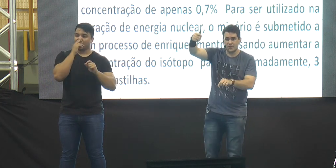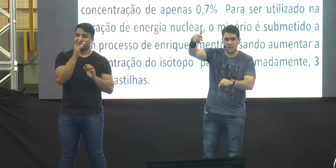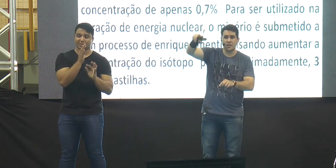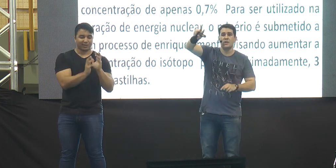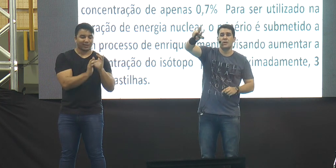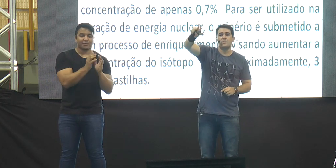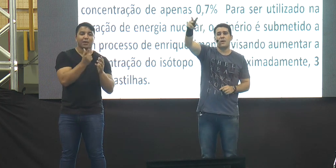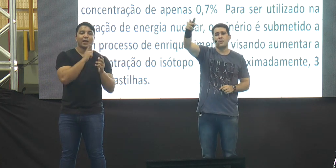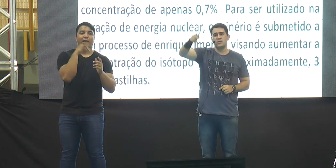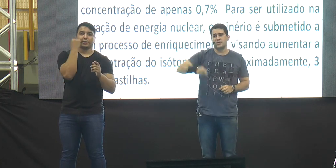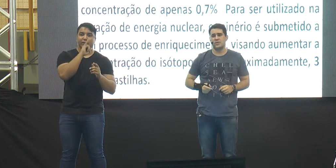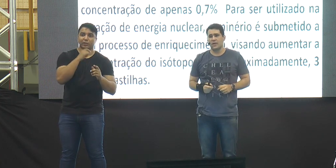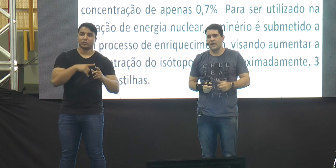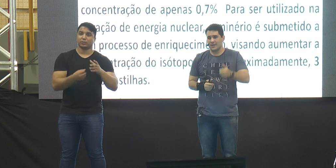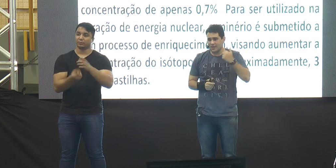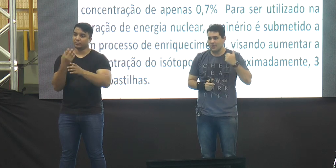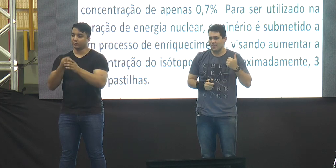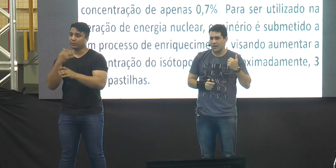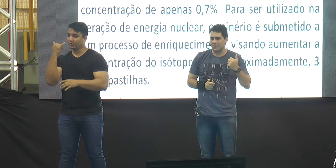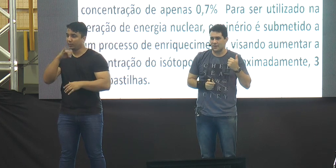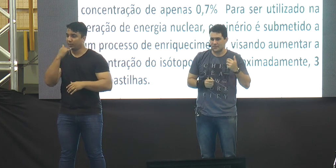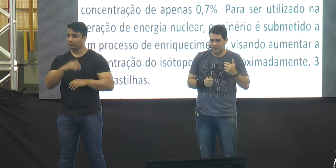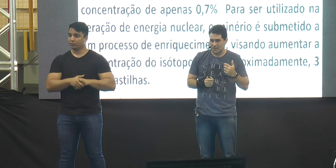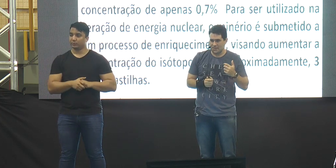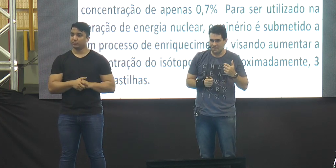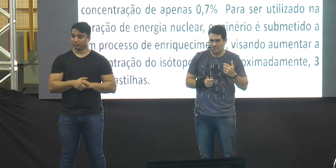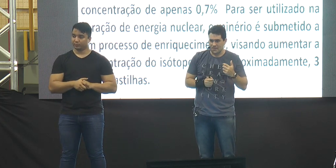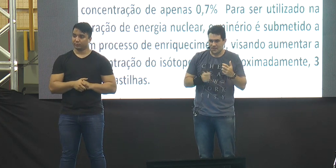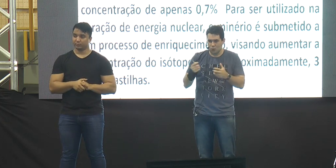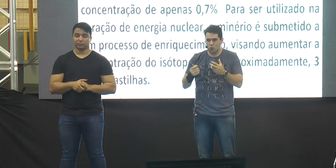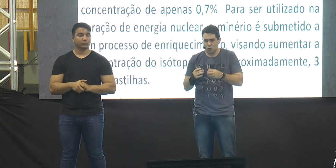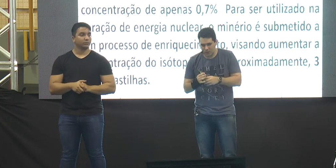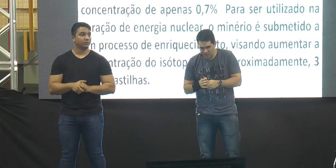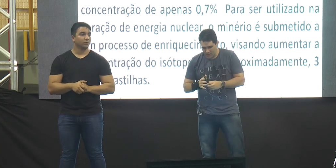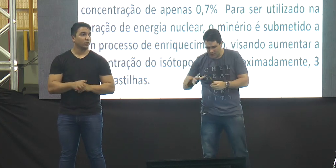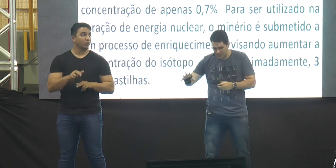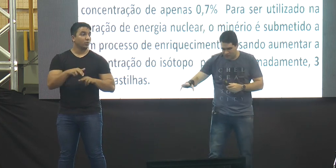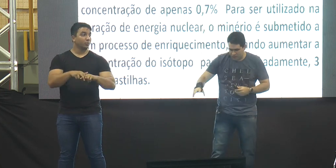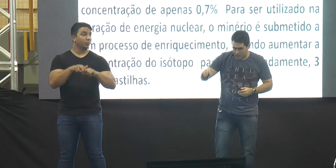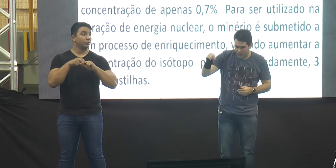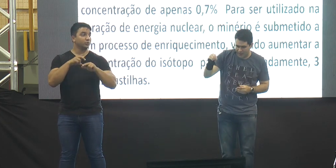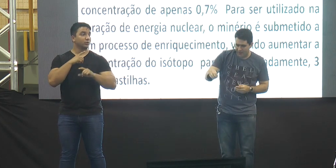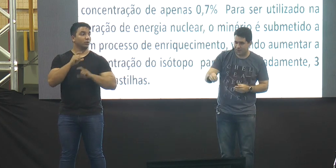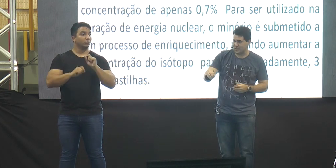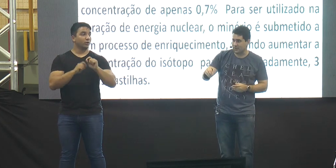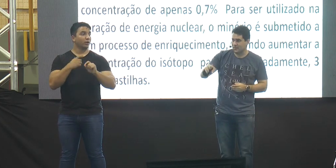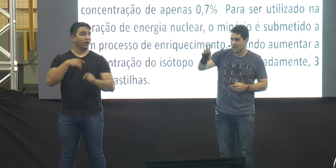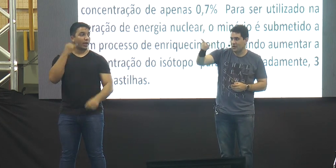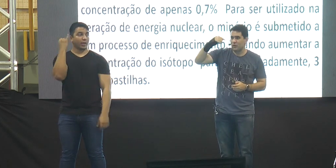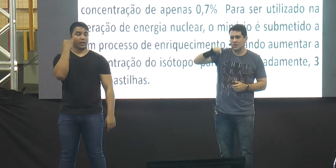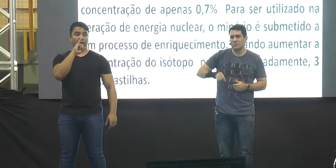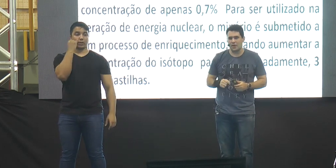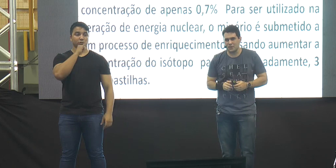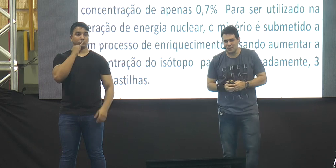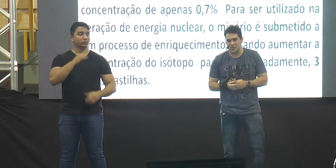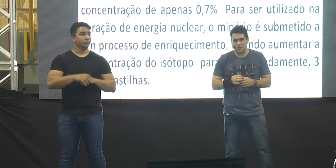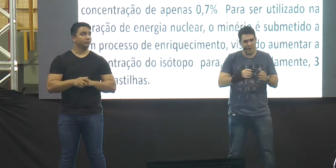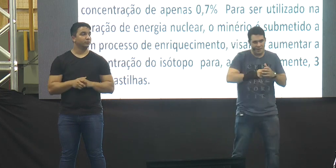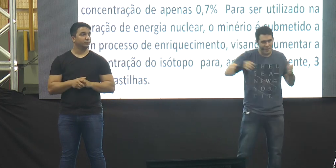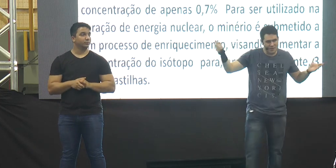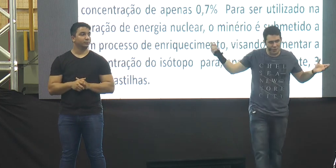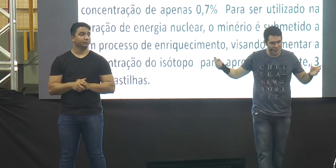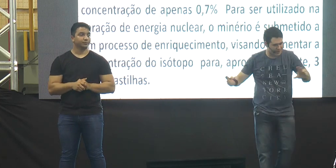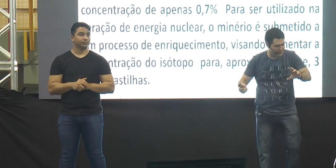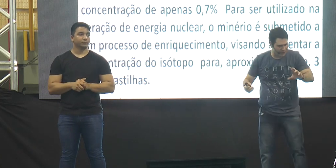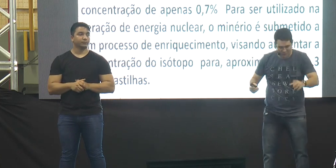gerar energia para produzir energia elétrica da termoelétrica. Beleza? Então, tudo isso, galera, está envolvendo energia. Voltando para a questão, porque senão